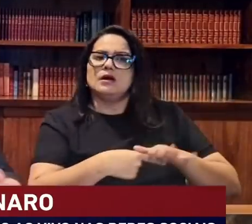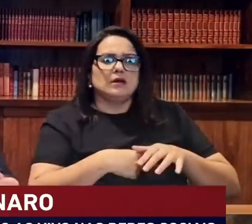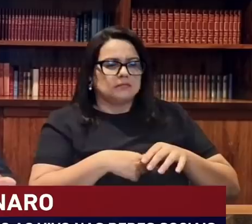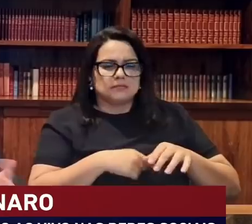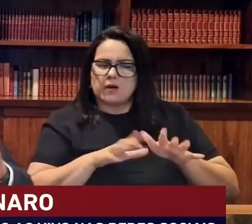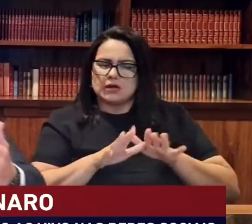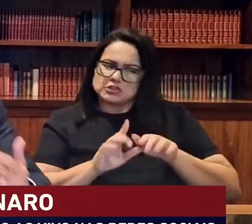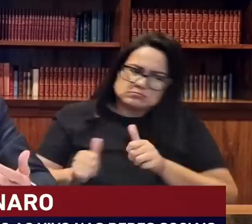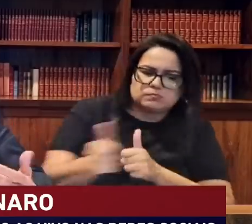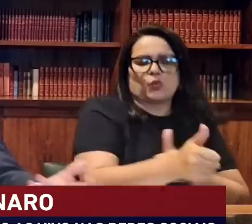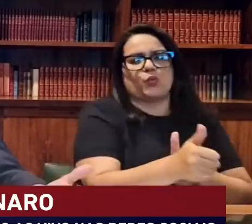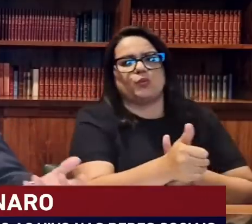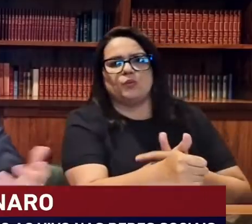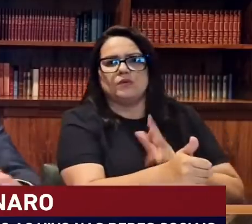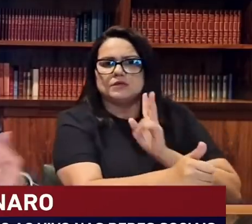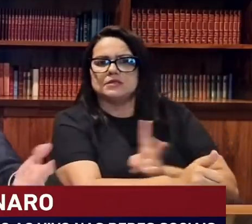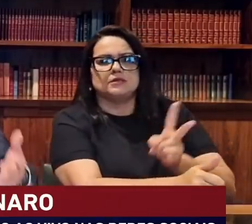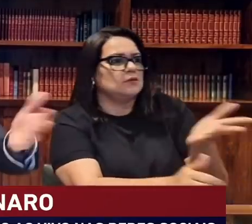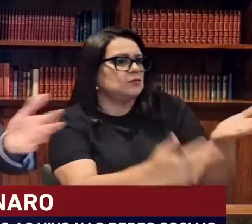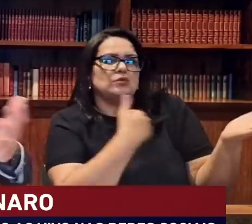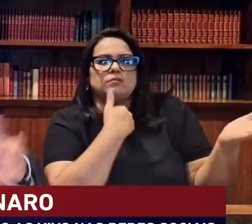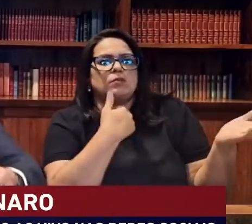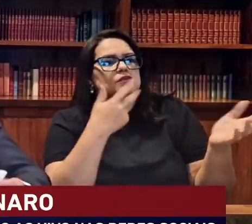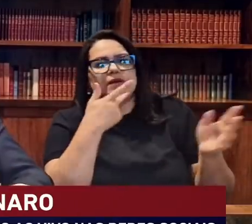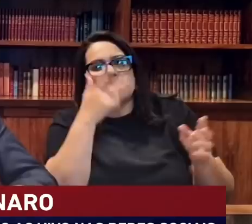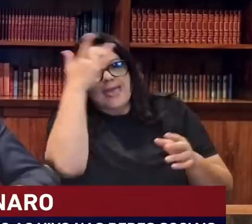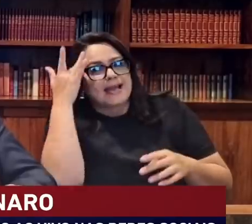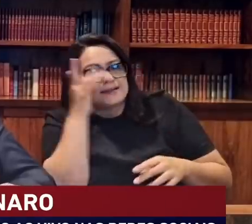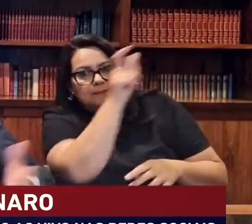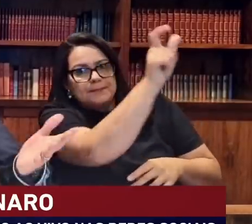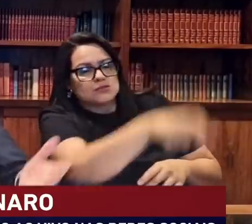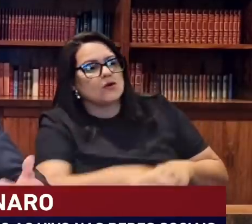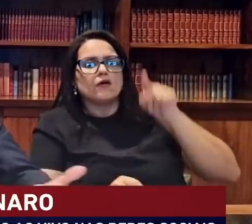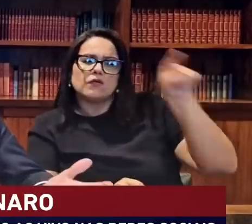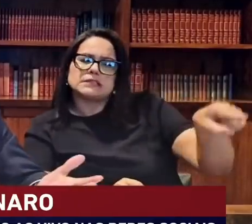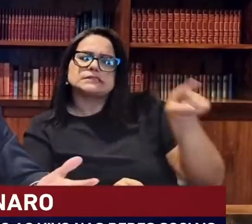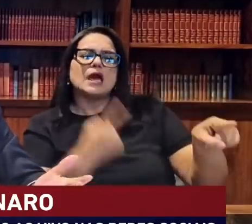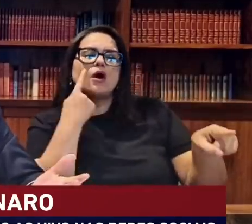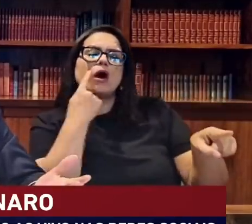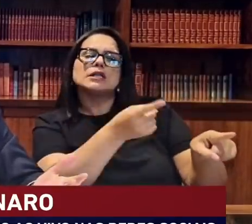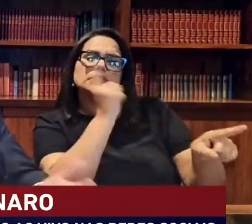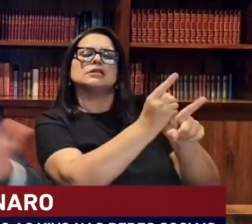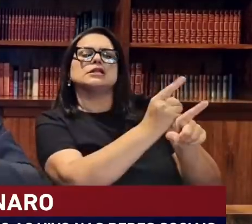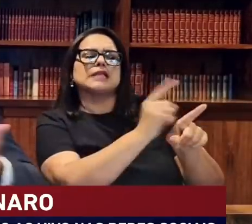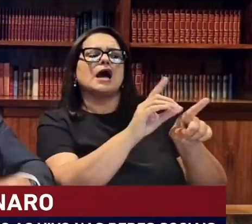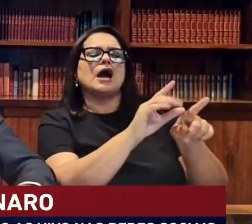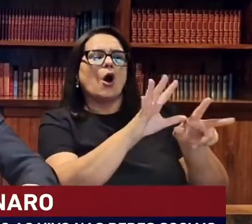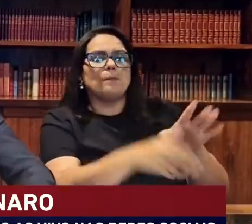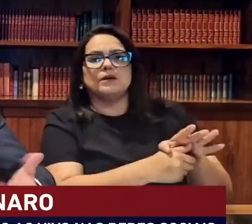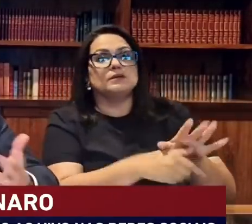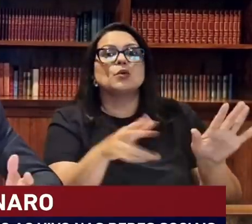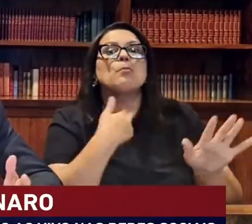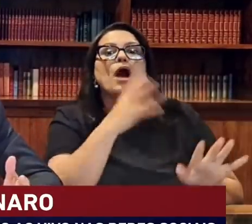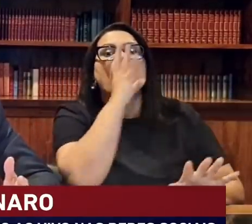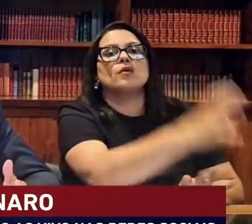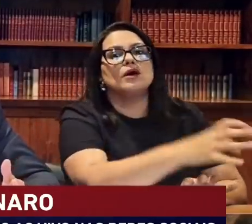frente. Eu não posso, ninguém pode pegar alguém, ó, você está desviando. Tem que ter prova, poxa. Senão é uma